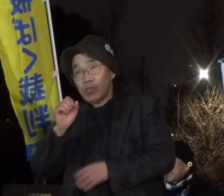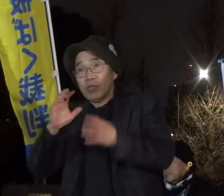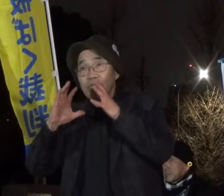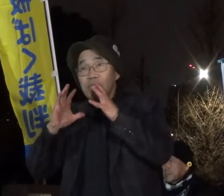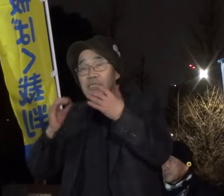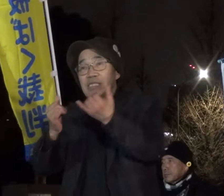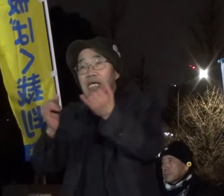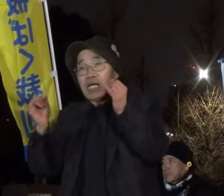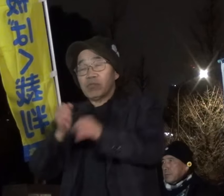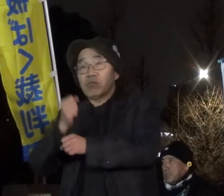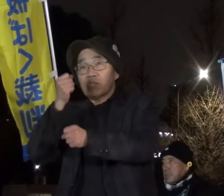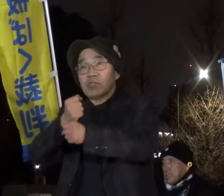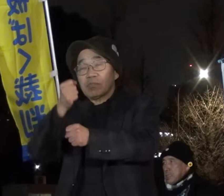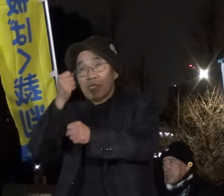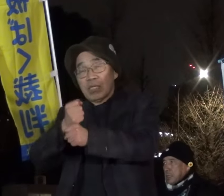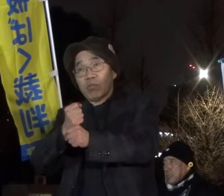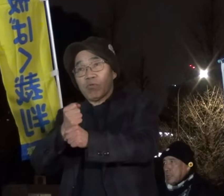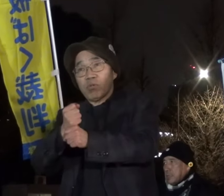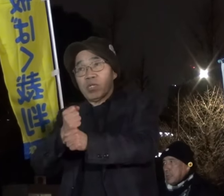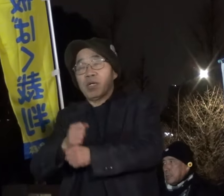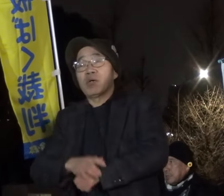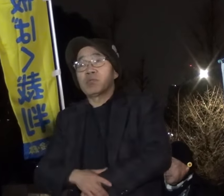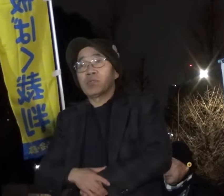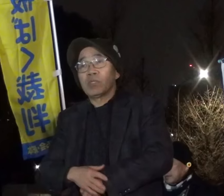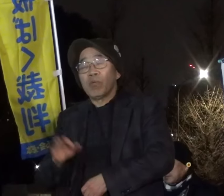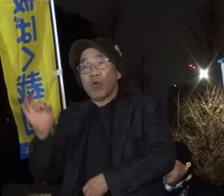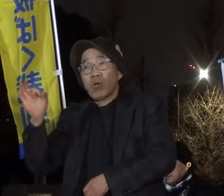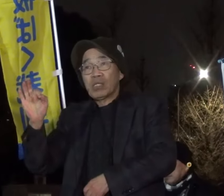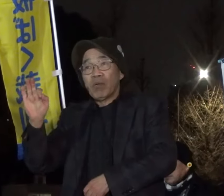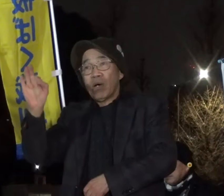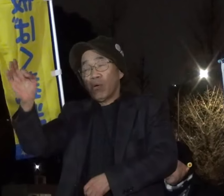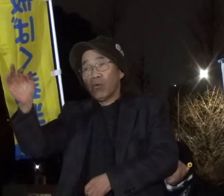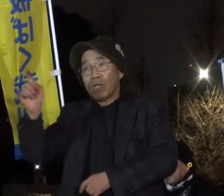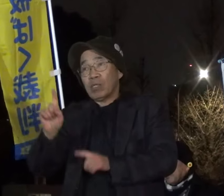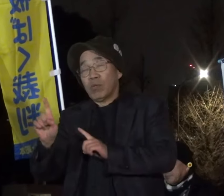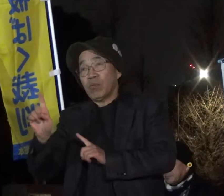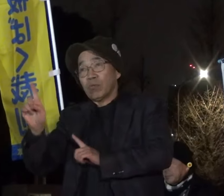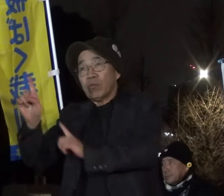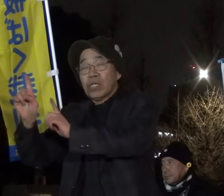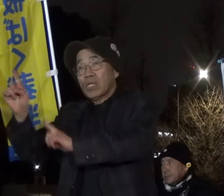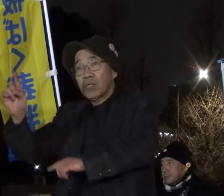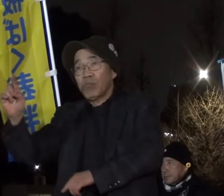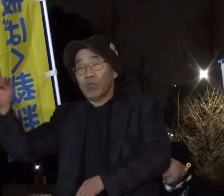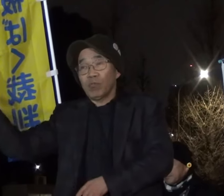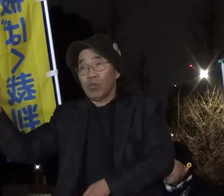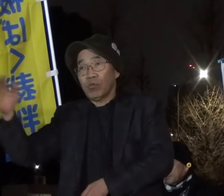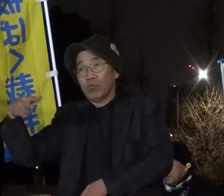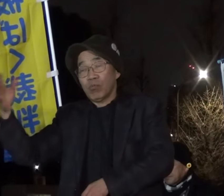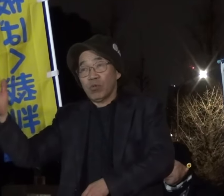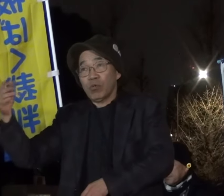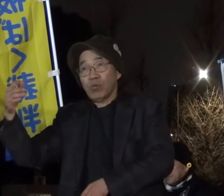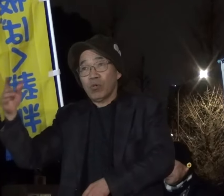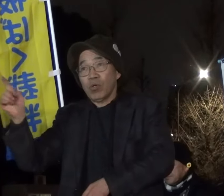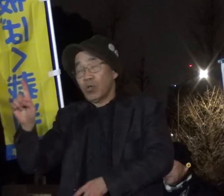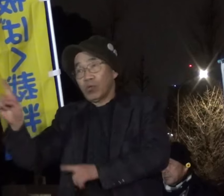ていこうではないか。お金は追いかけてもすり抜けるだけ、後からついてくる。